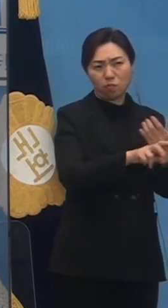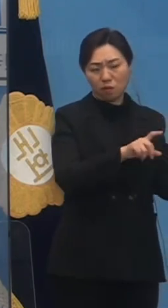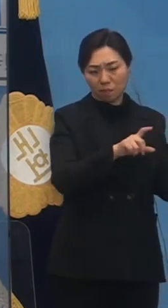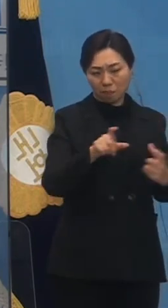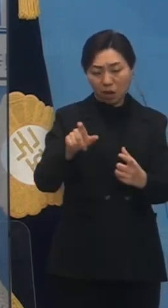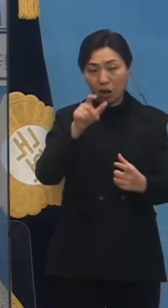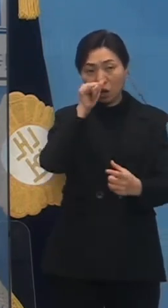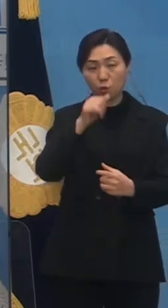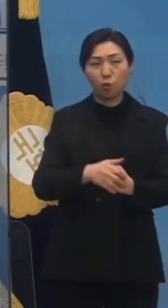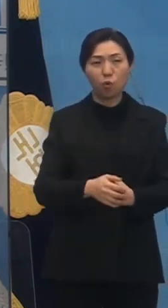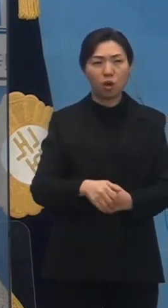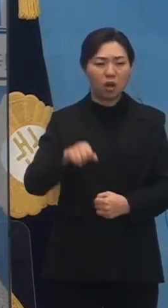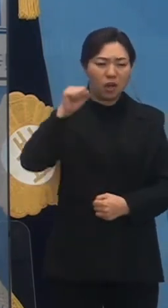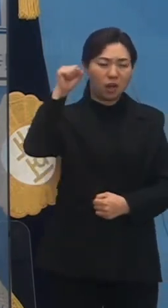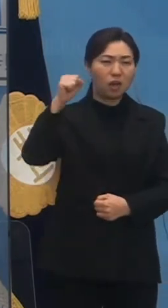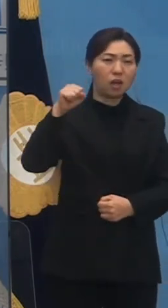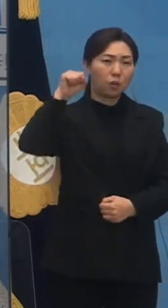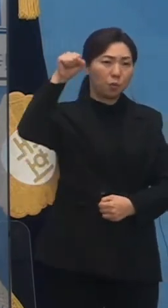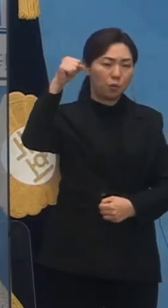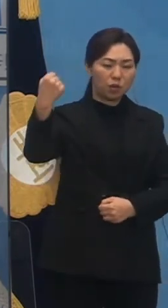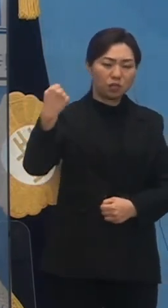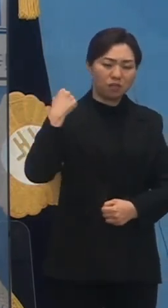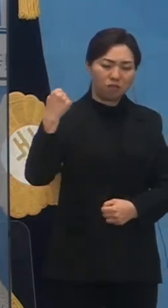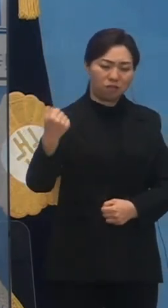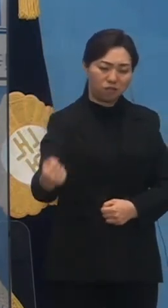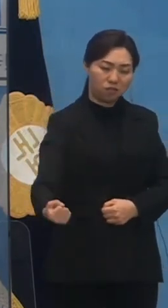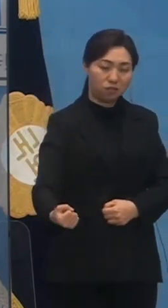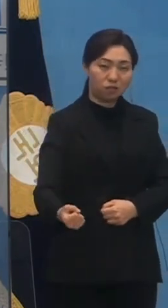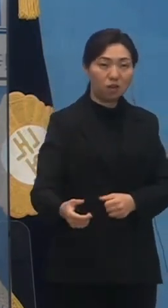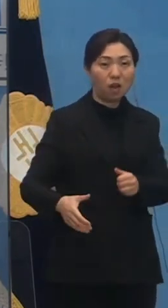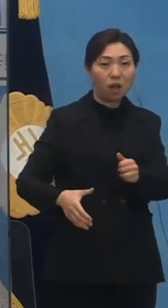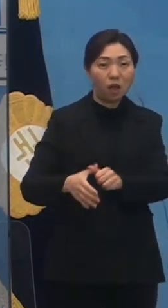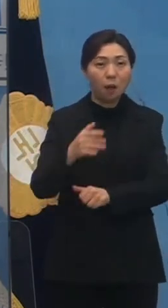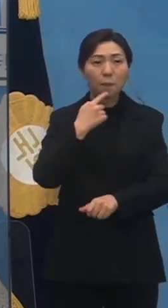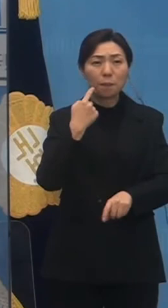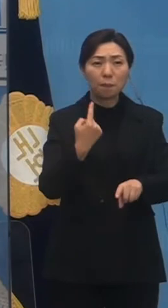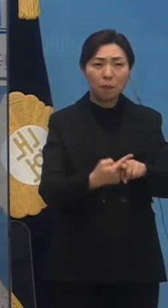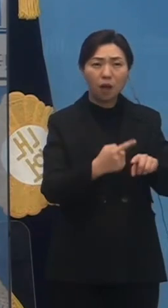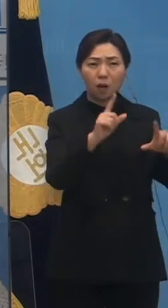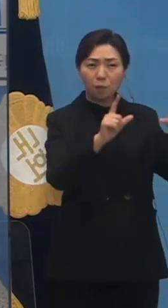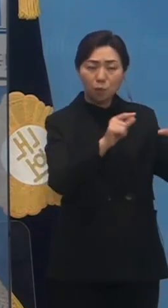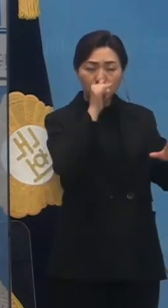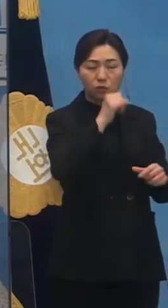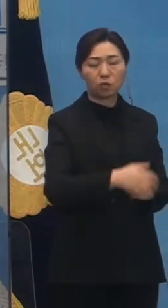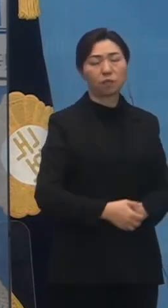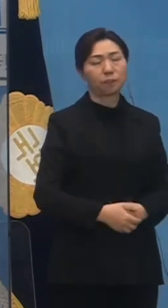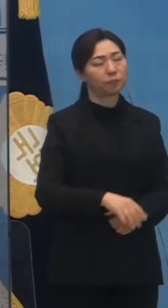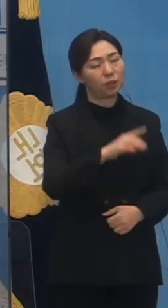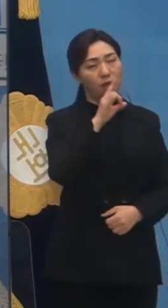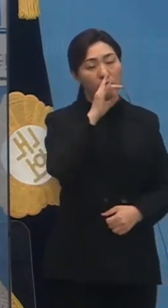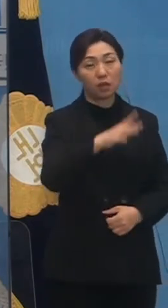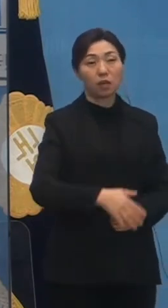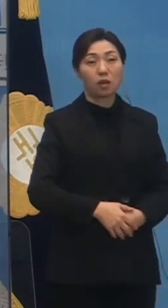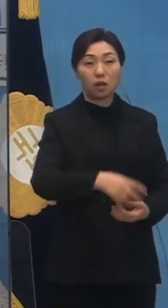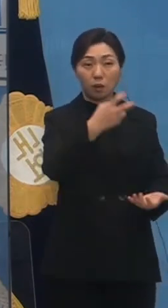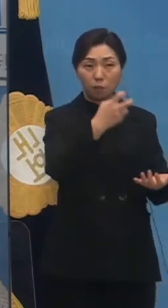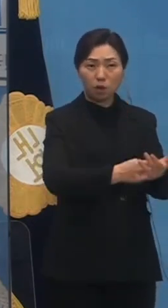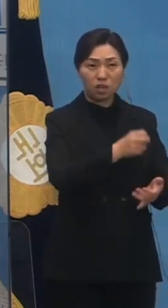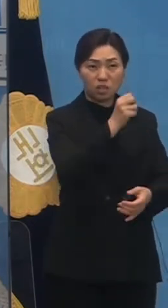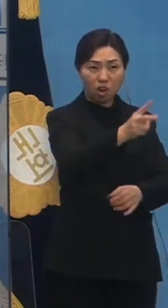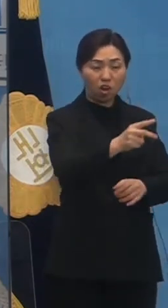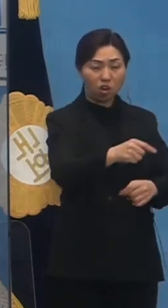위축시키려는 시도까지 하고 있습니다. 그럴 때가 아닙니다. 세상의 규칙이 정부 여당의